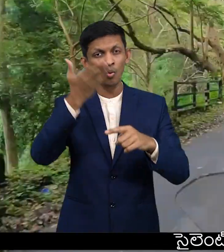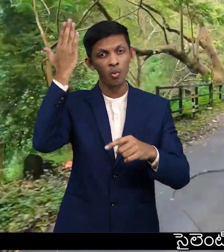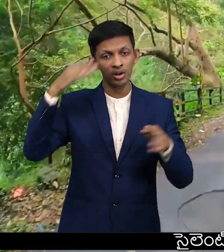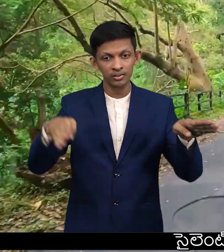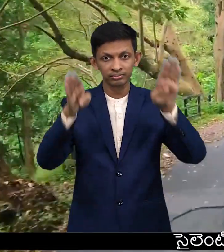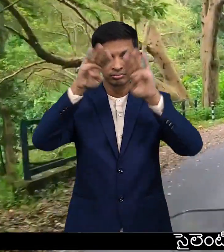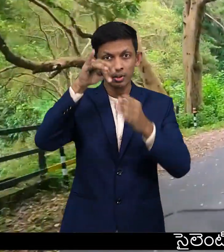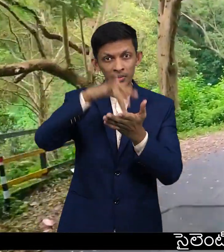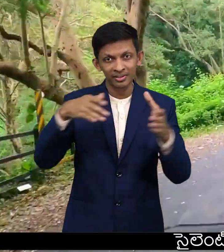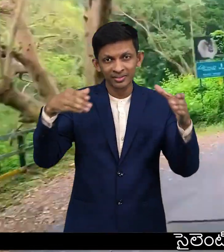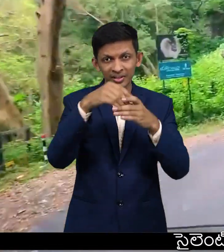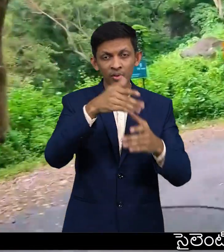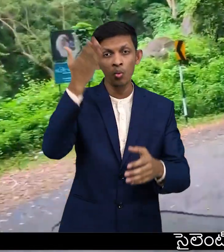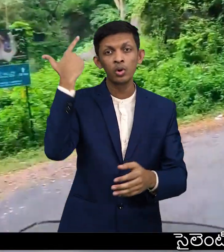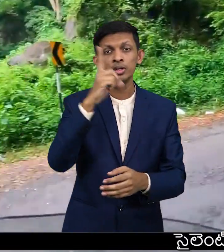85 వరకు.